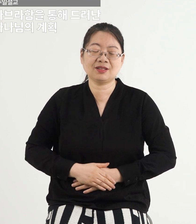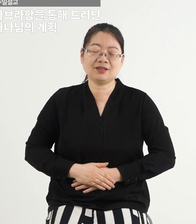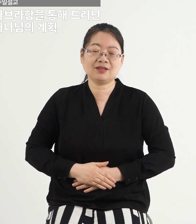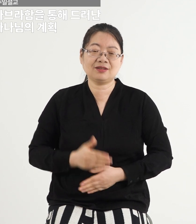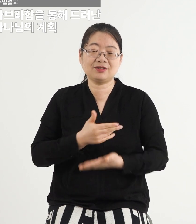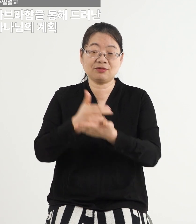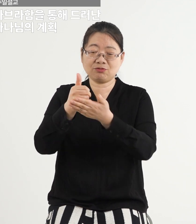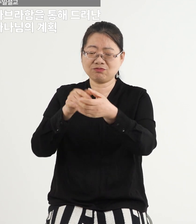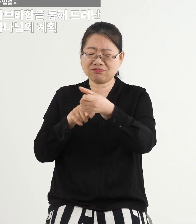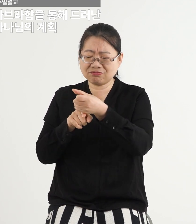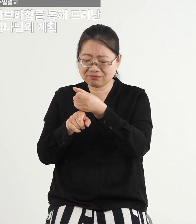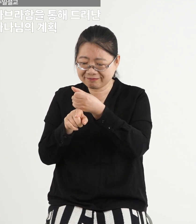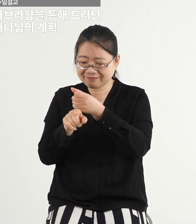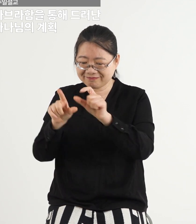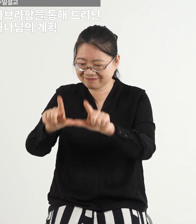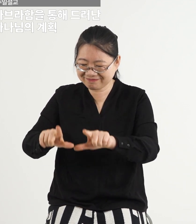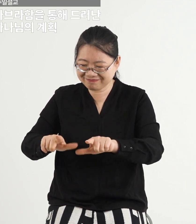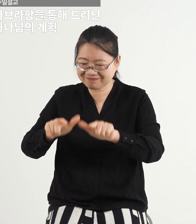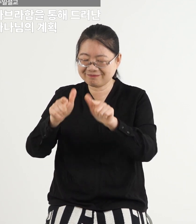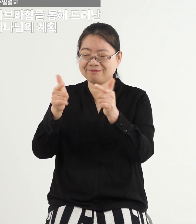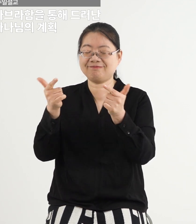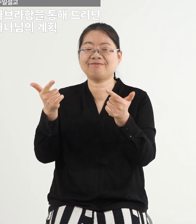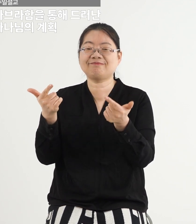나아가리라. 주님 뜻이 아니면